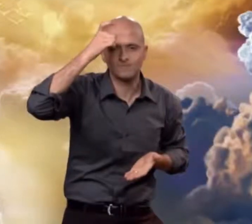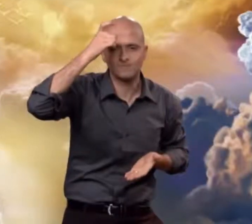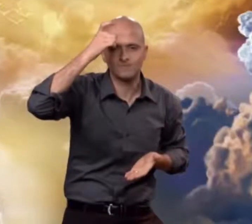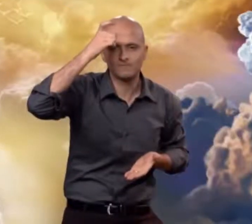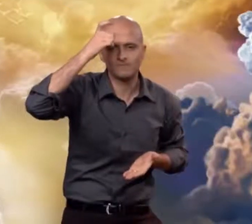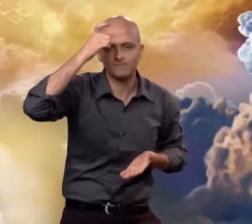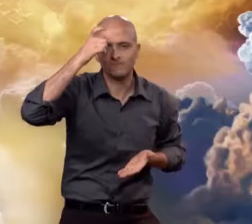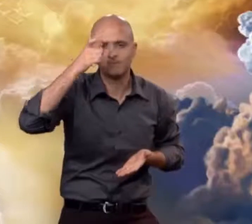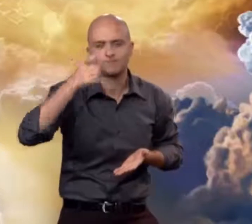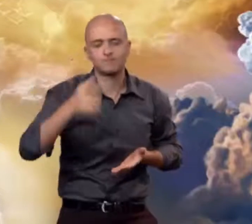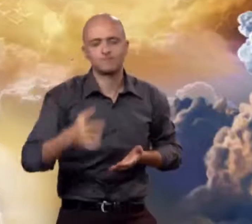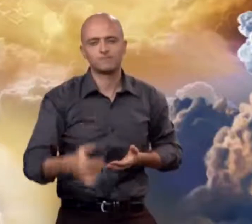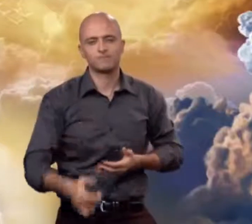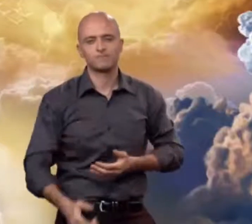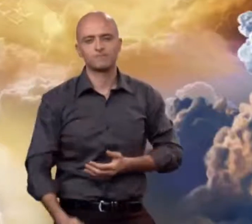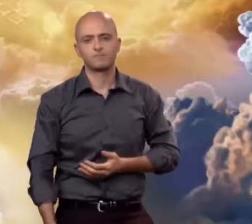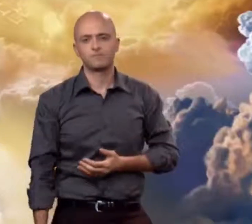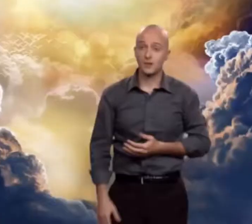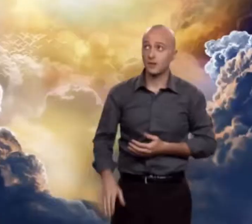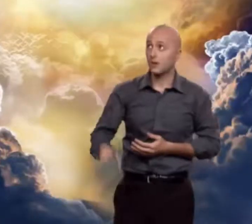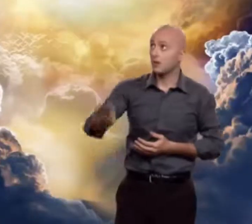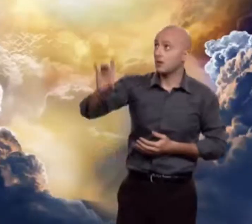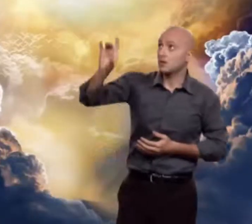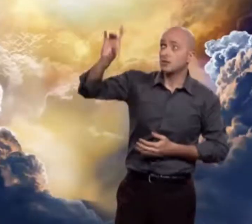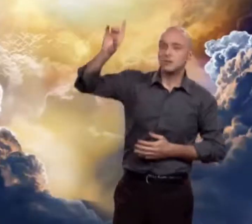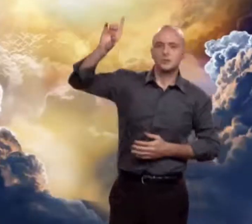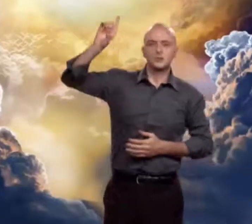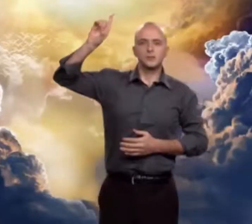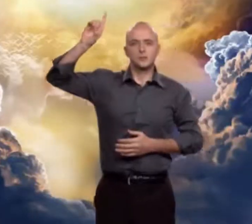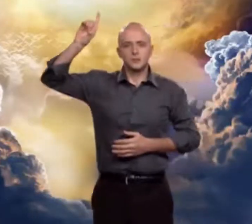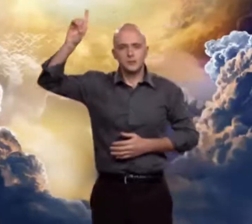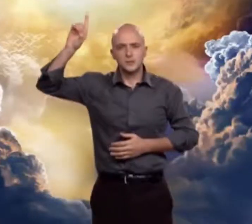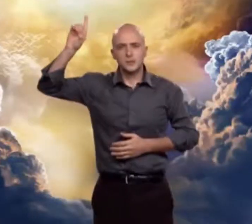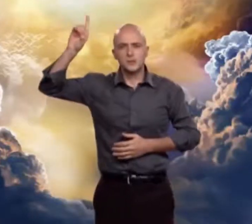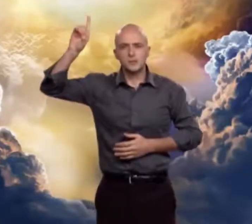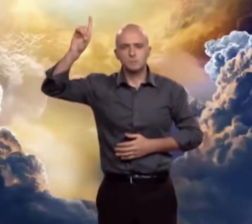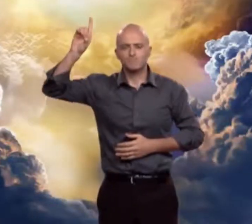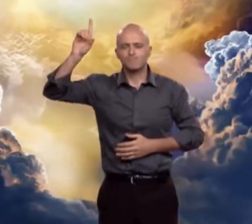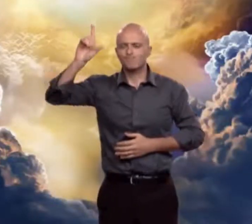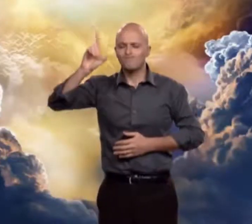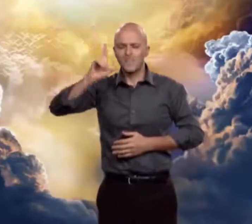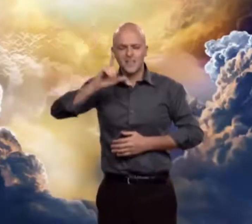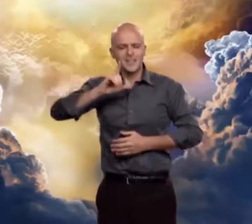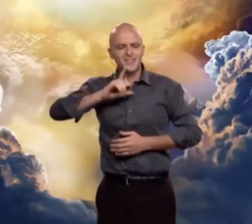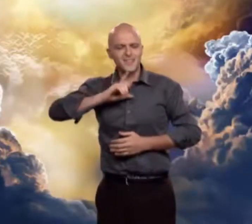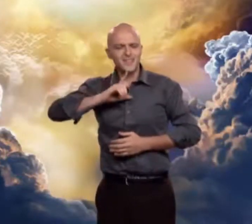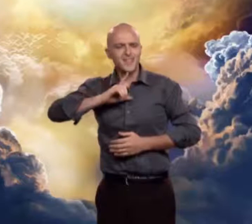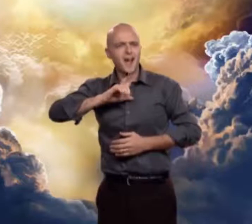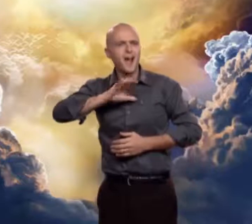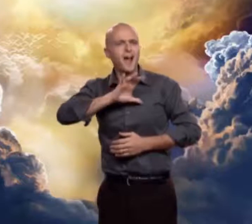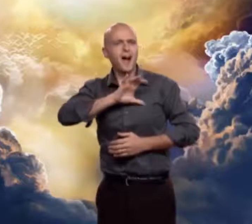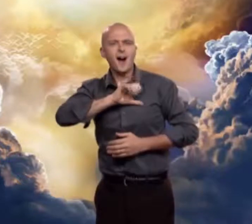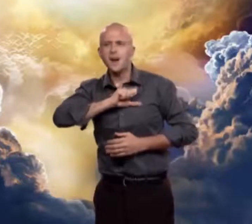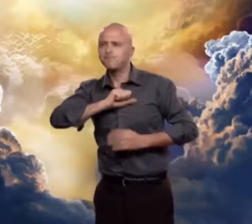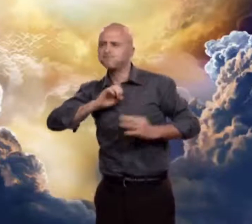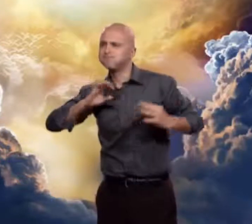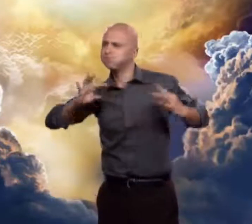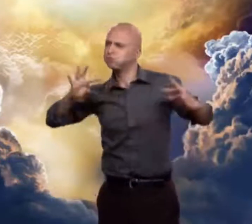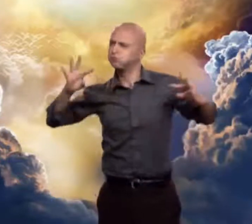sofismas e mentiras, ele tinha grande poder para enganar. Mesmo os anjos fiéis não podiam discernir perfeitamente